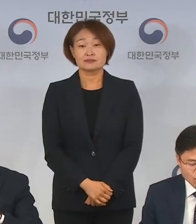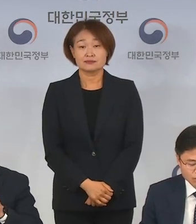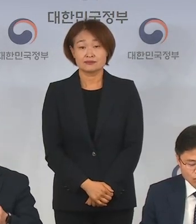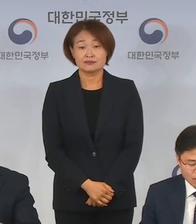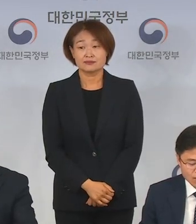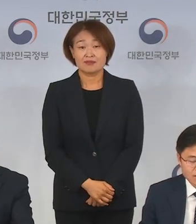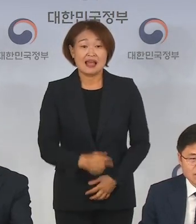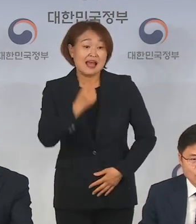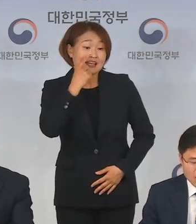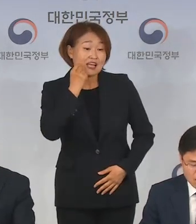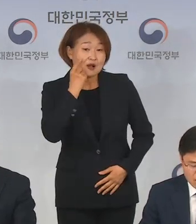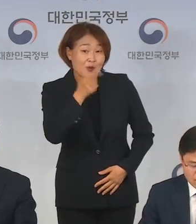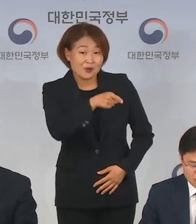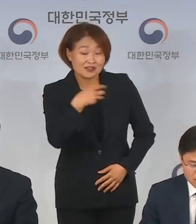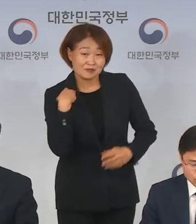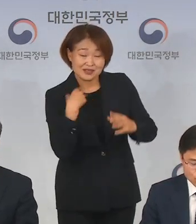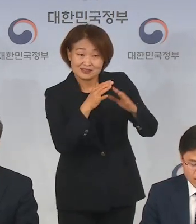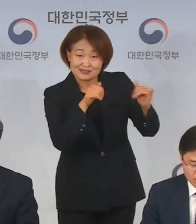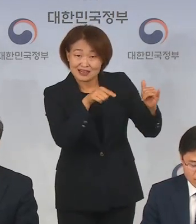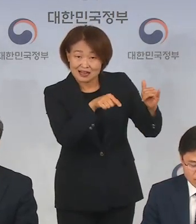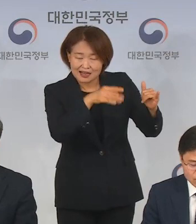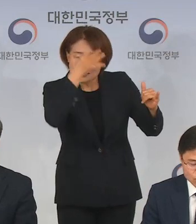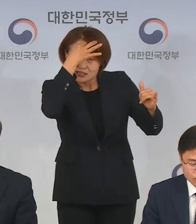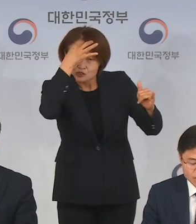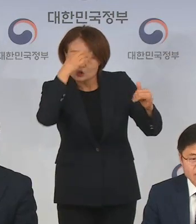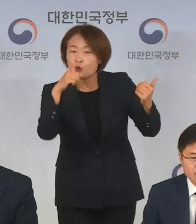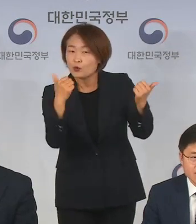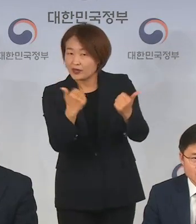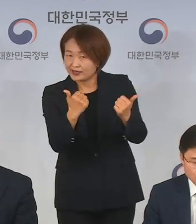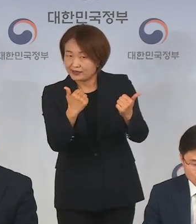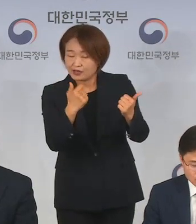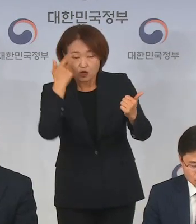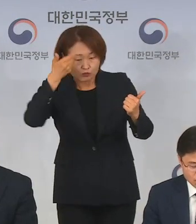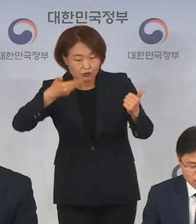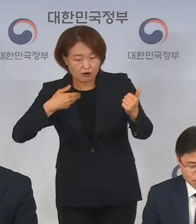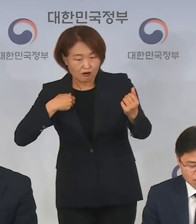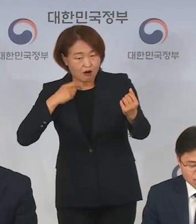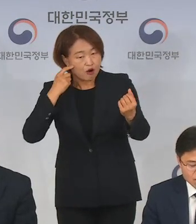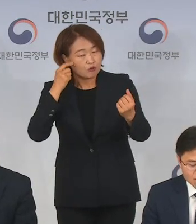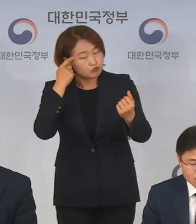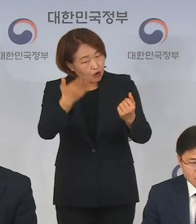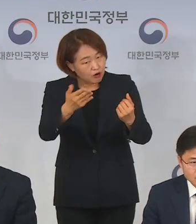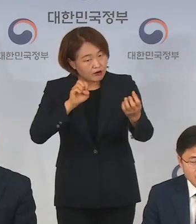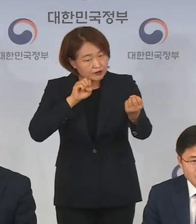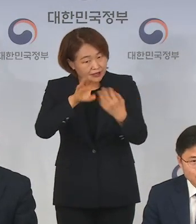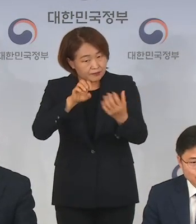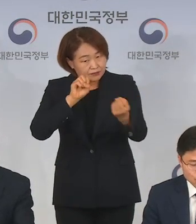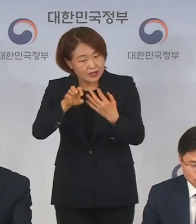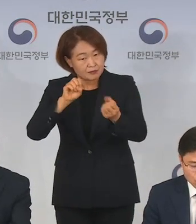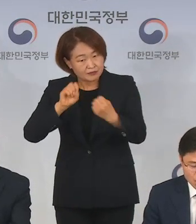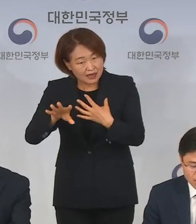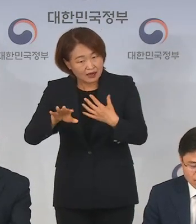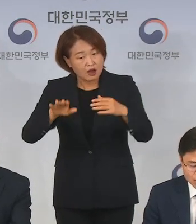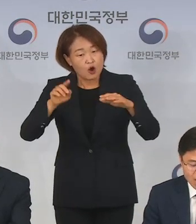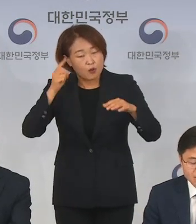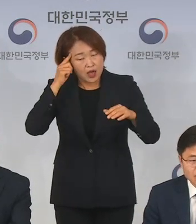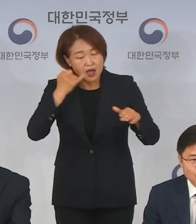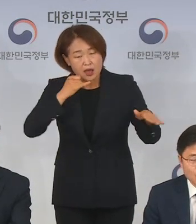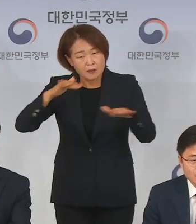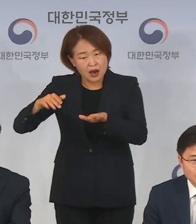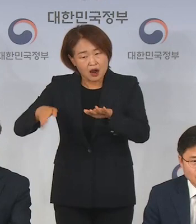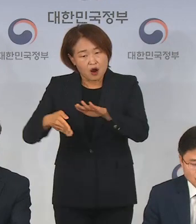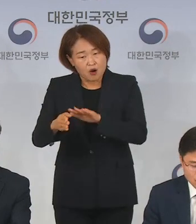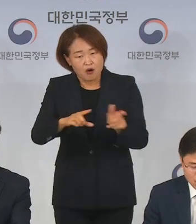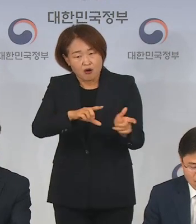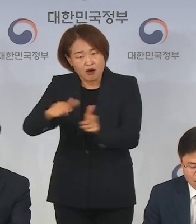또한 일본 측 관계자들과 기술회의 그리고 질의응답을 통해서 생태계의 축적을 포함하는